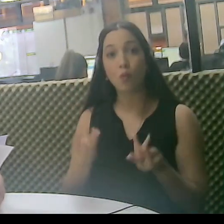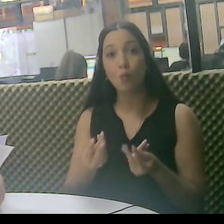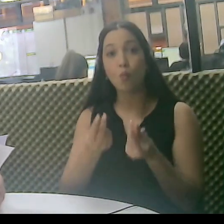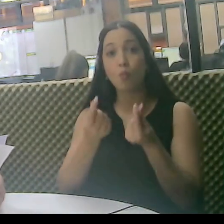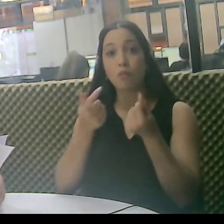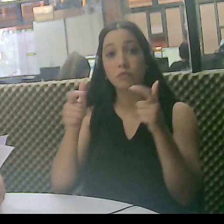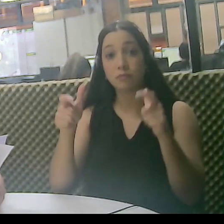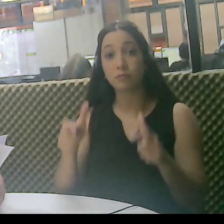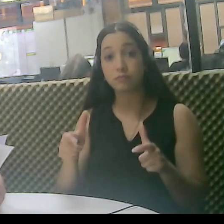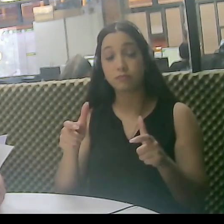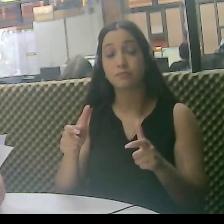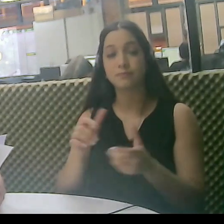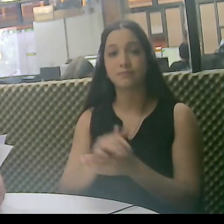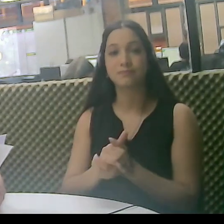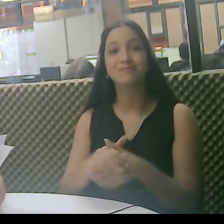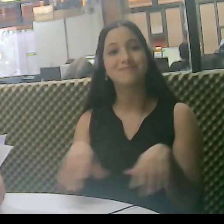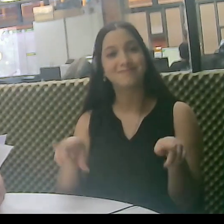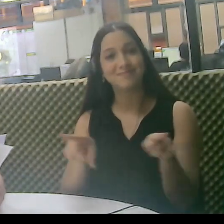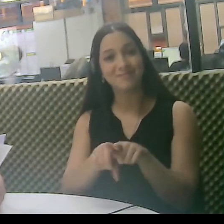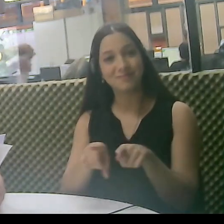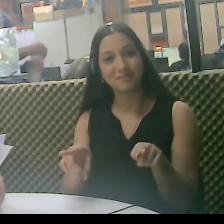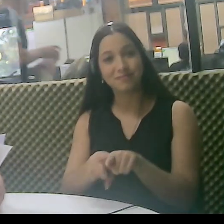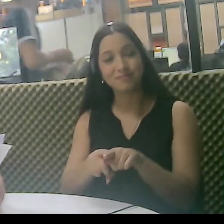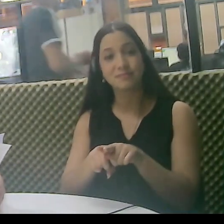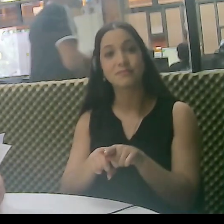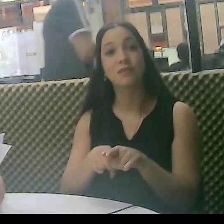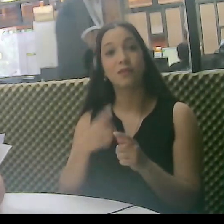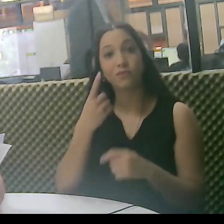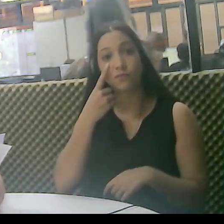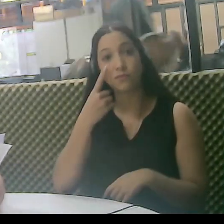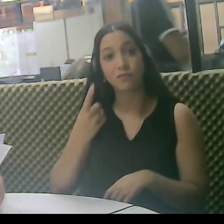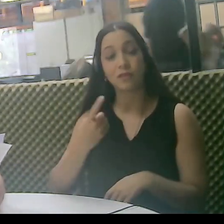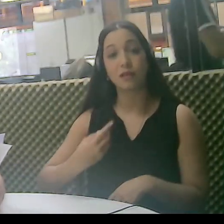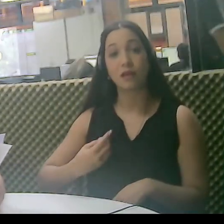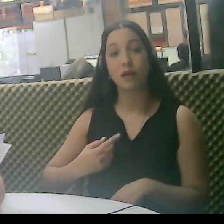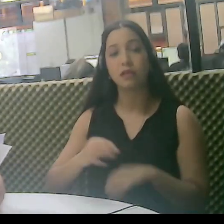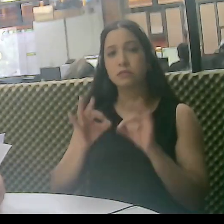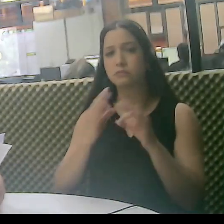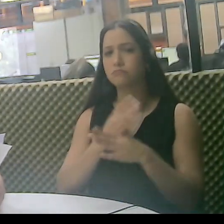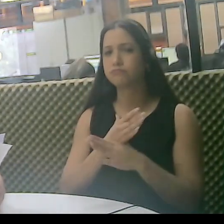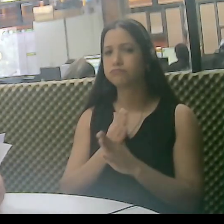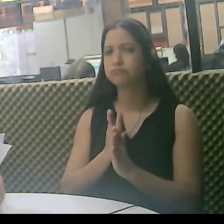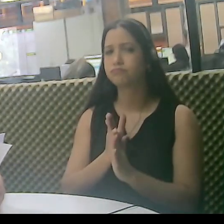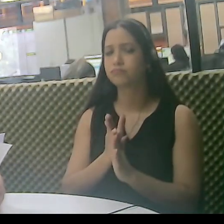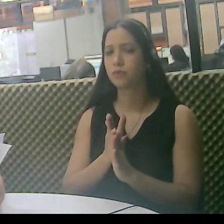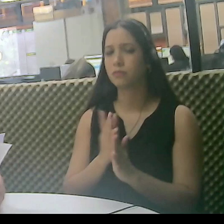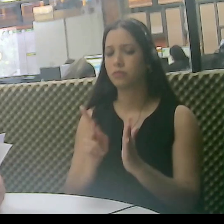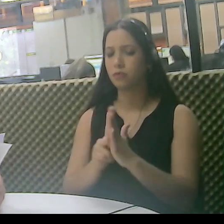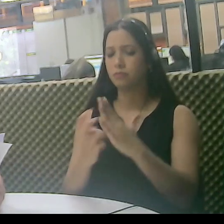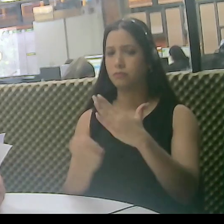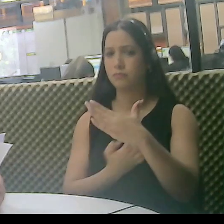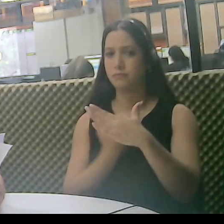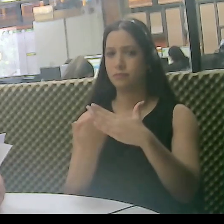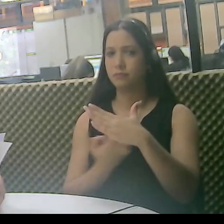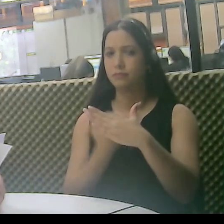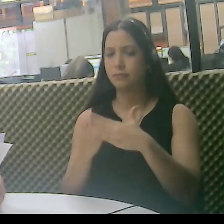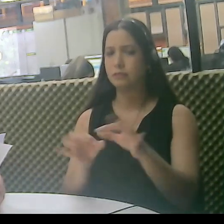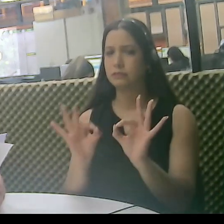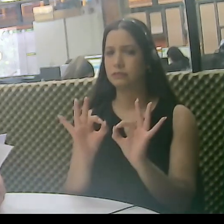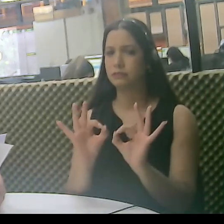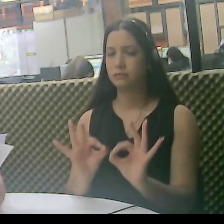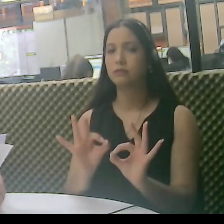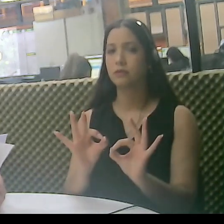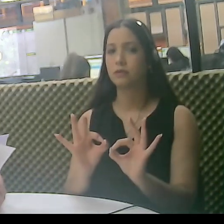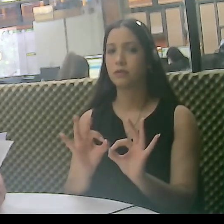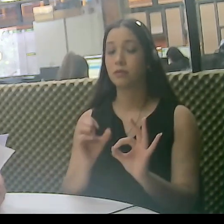do estabelecimento. Além disso, deve-se confirmar a idoneidade da própria agência a ser contratada junto aos